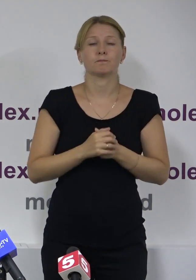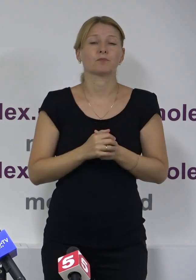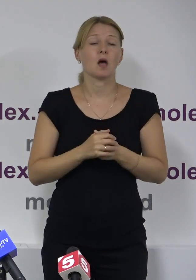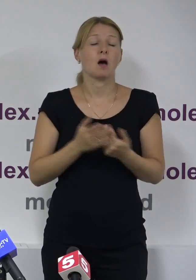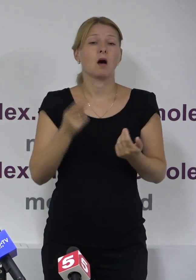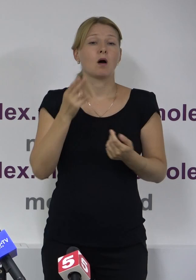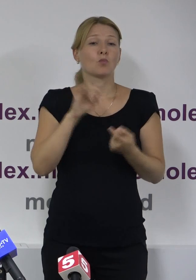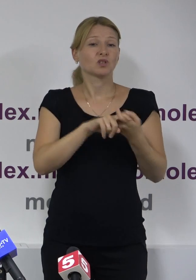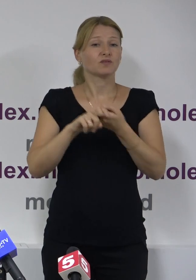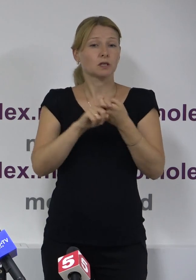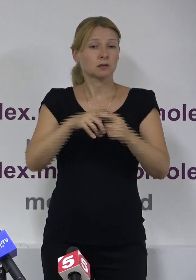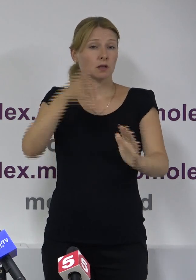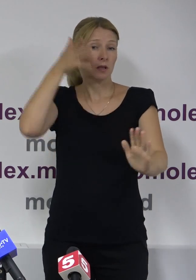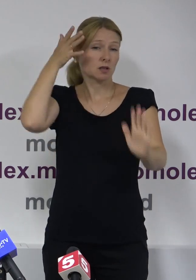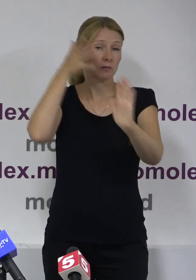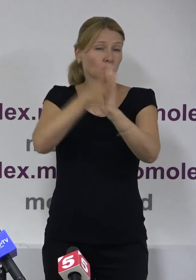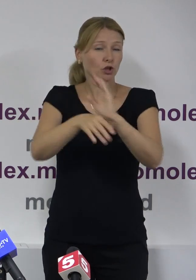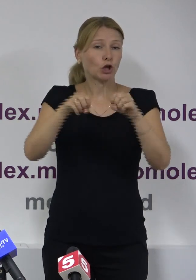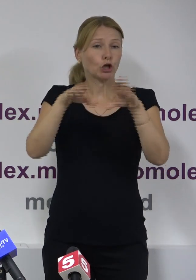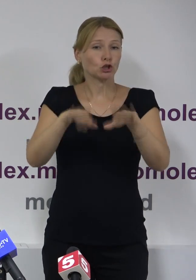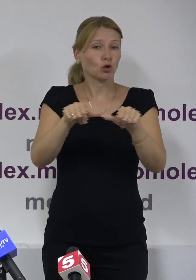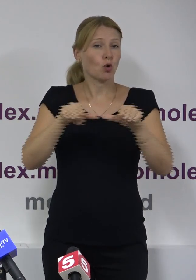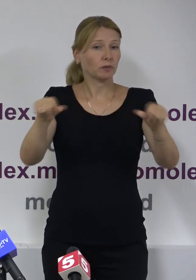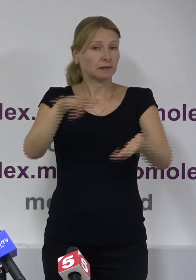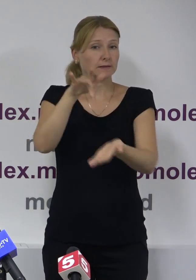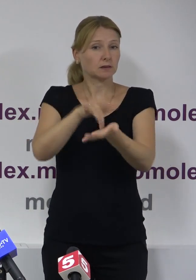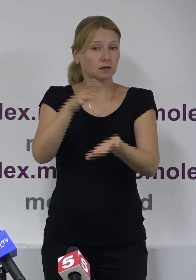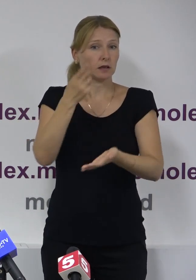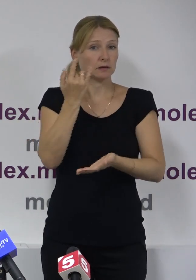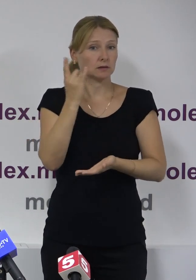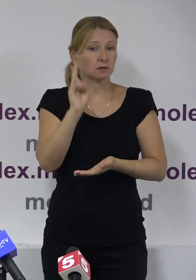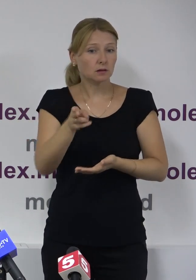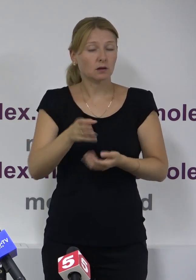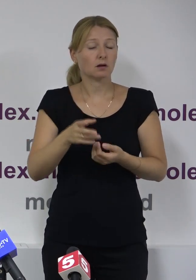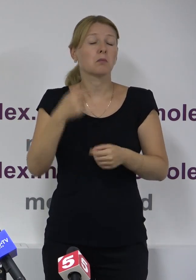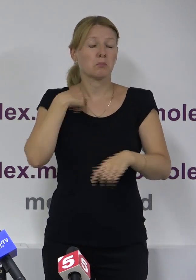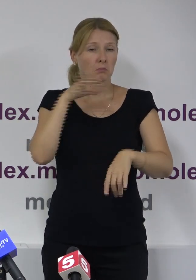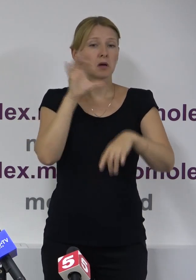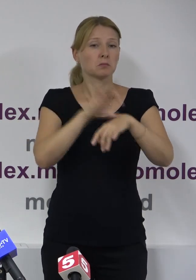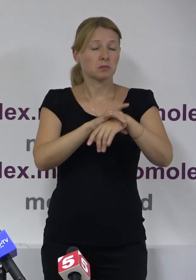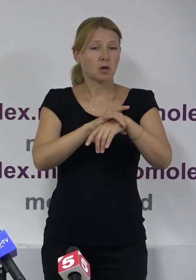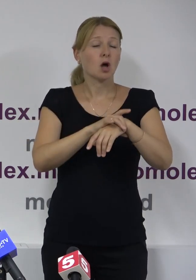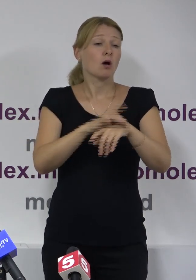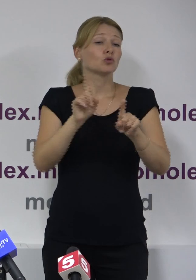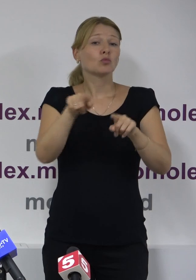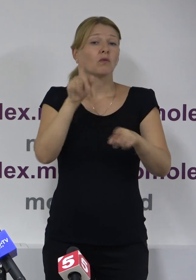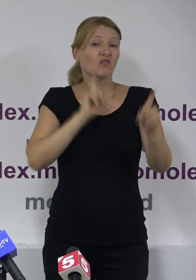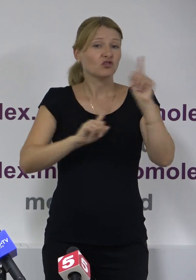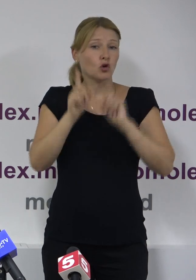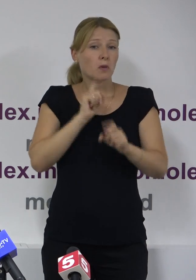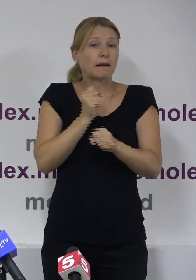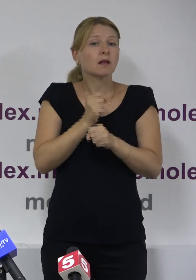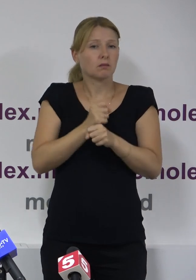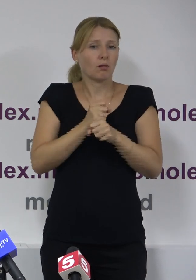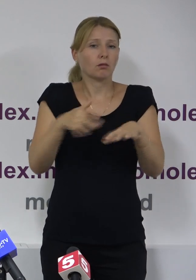transparența procesului decizional în cadrul Comisiei Electorale Centrale, am constatat că ședințele sunt publice, așa cum a fost și